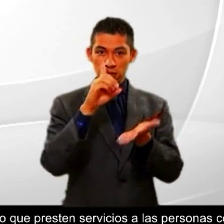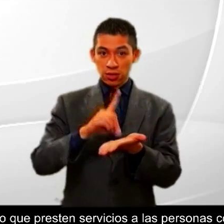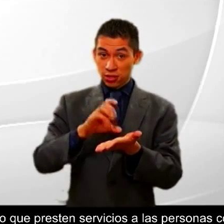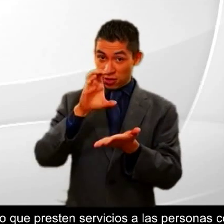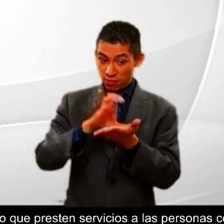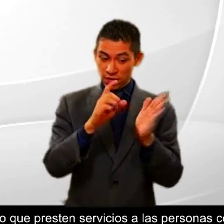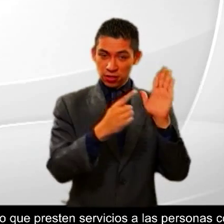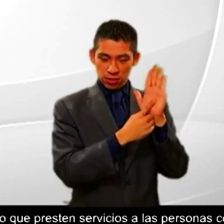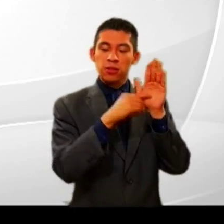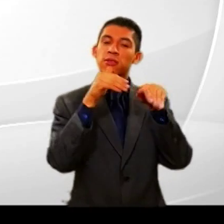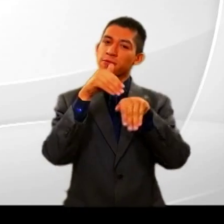discapacidad